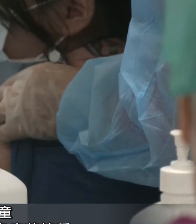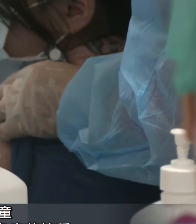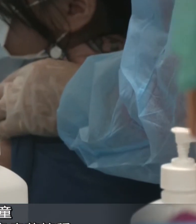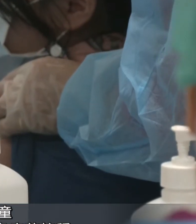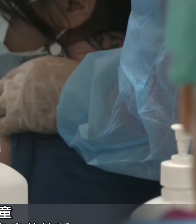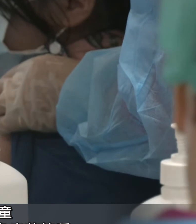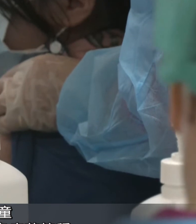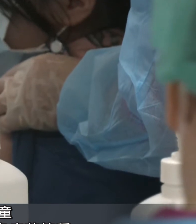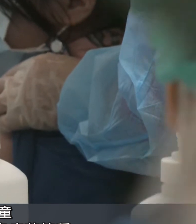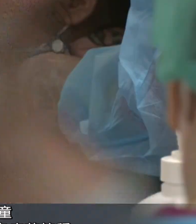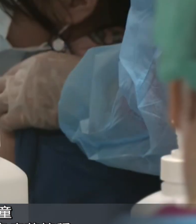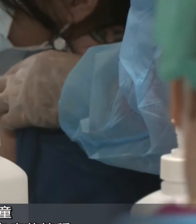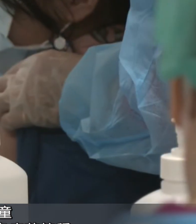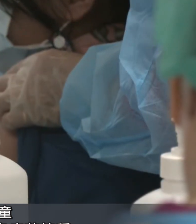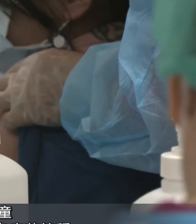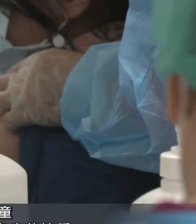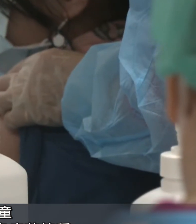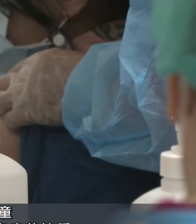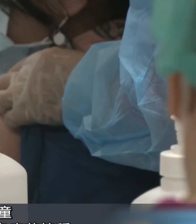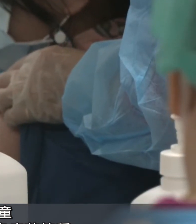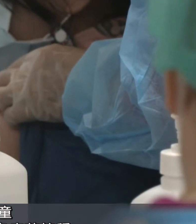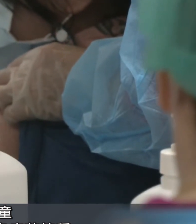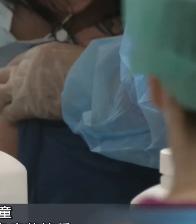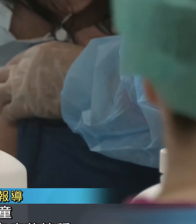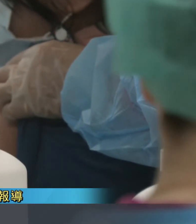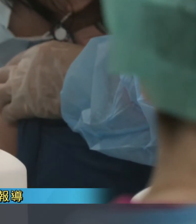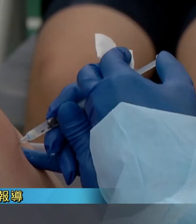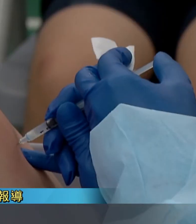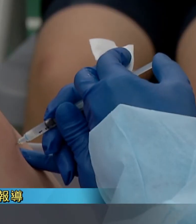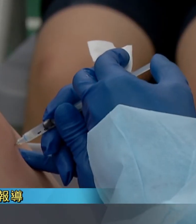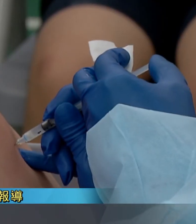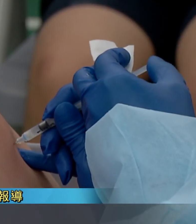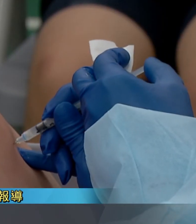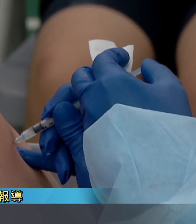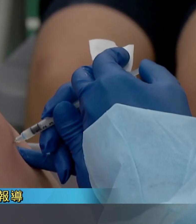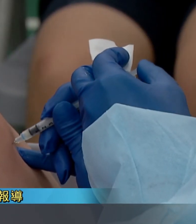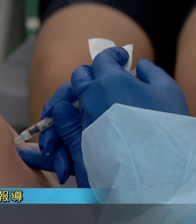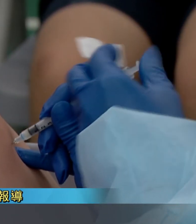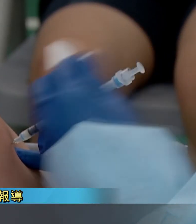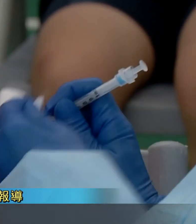78万名孩童完成第一剂辉瑞儿童疫苗接种。记者廖淑敏、蒋龙翔台报道。